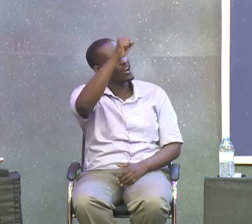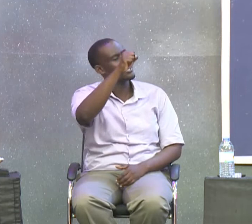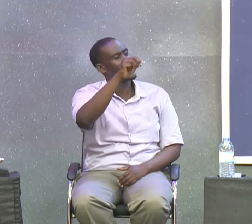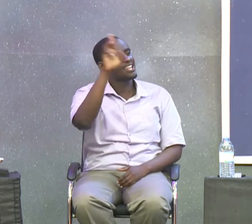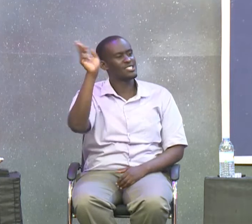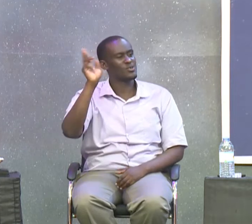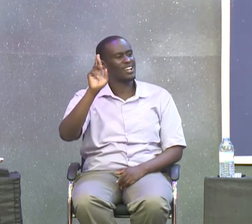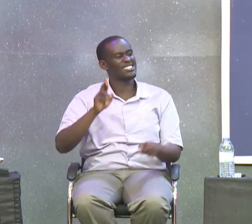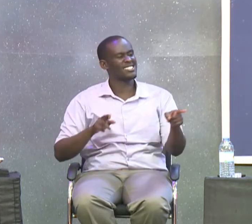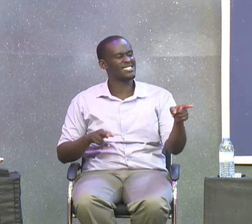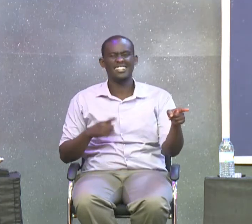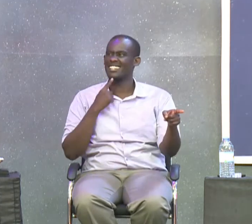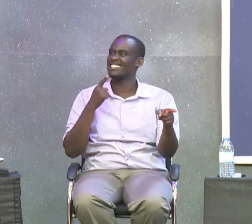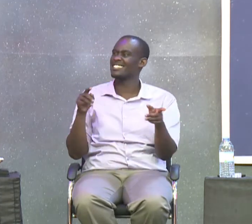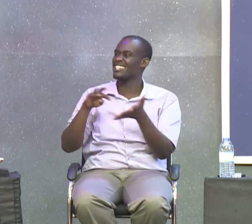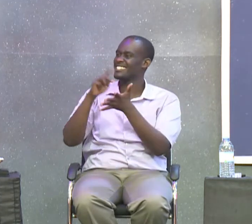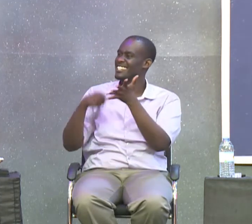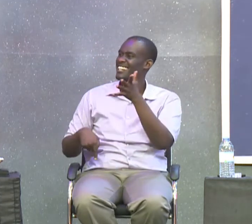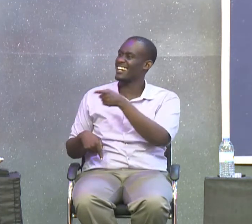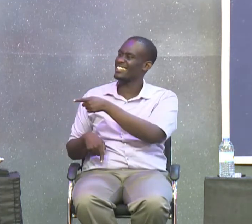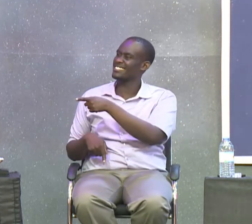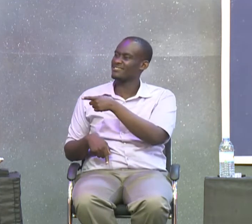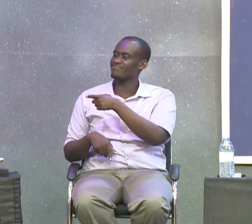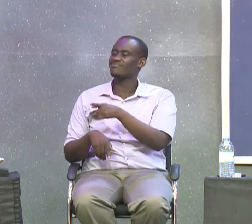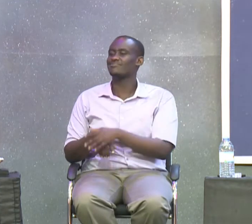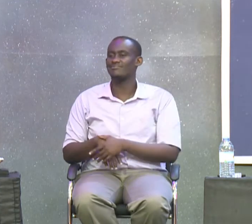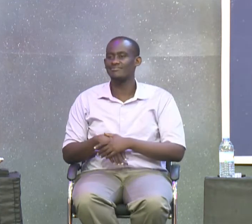naye ekyo tekitegeeza nti akitegeeza musumba